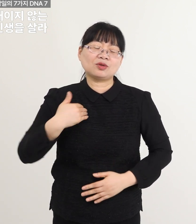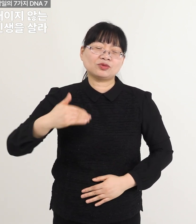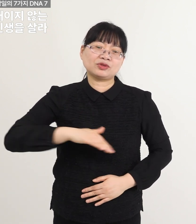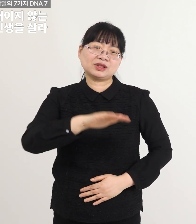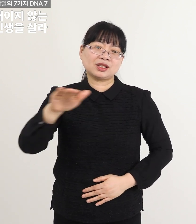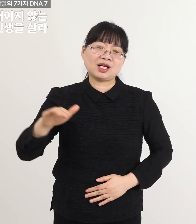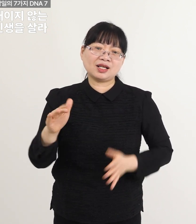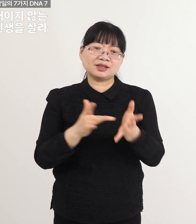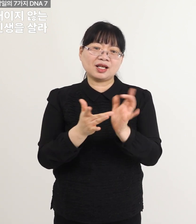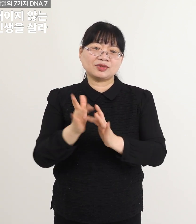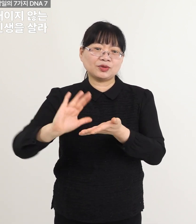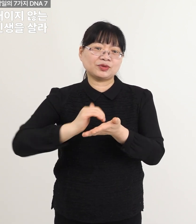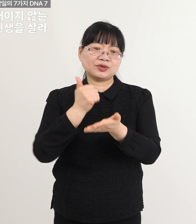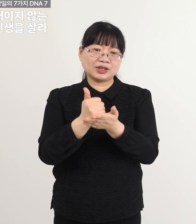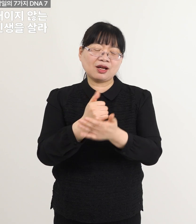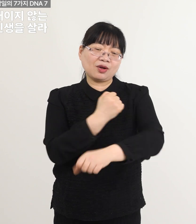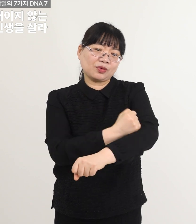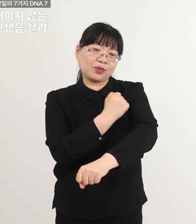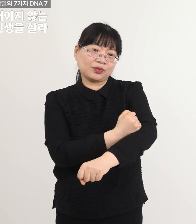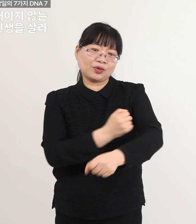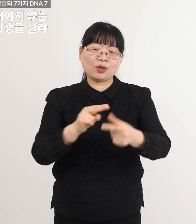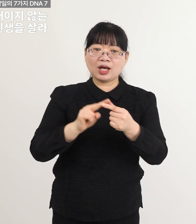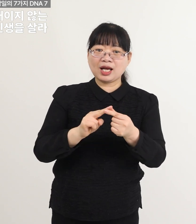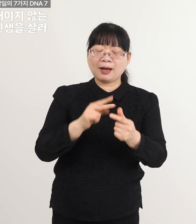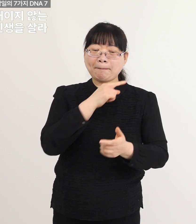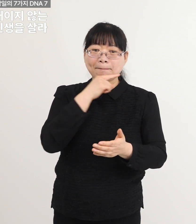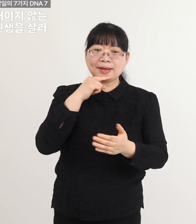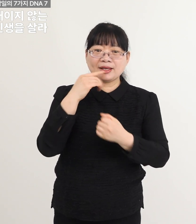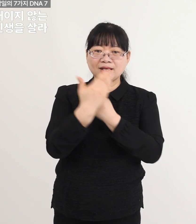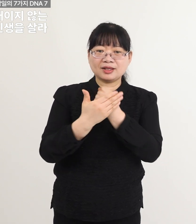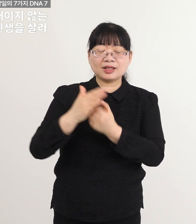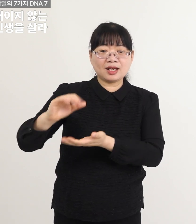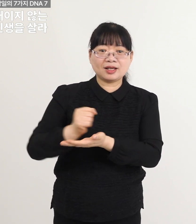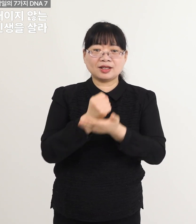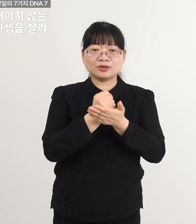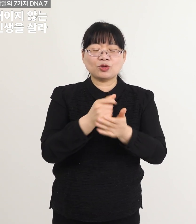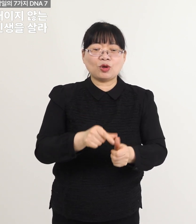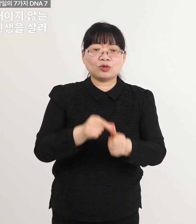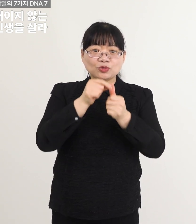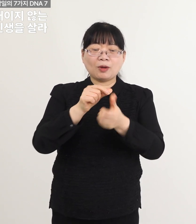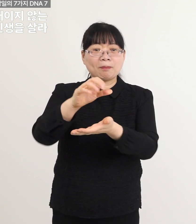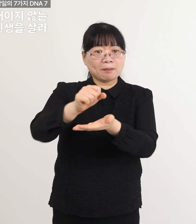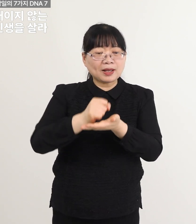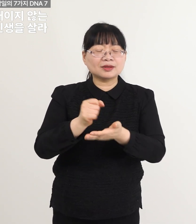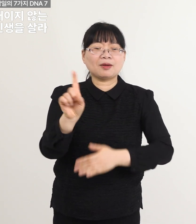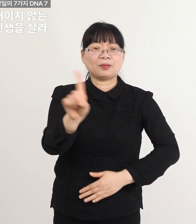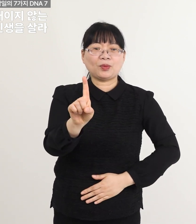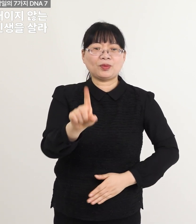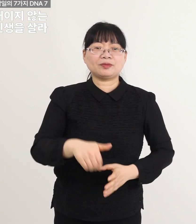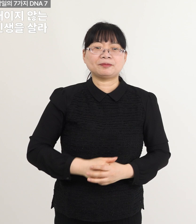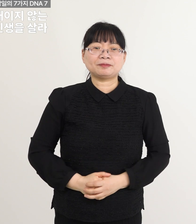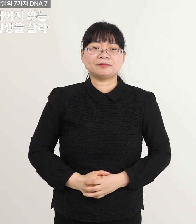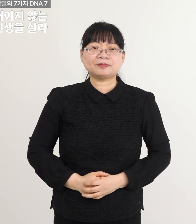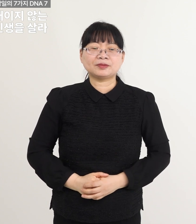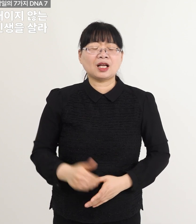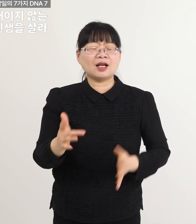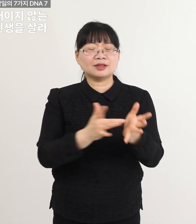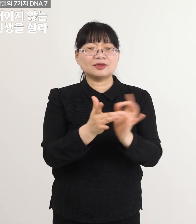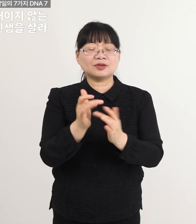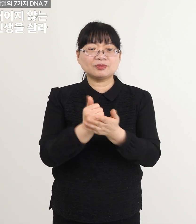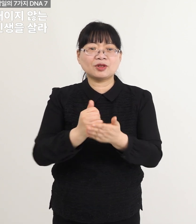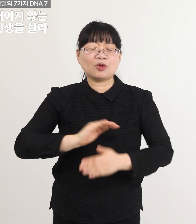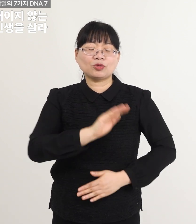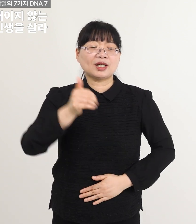우리가 예수 그리스도의 공로와 그 피의 은혜로 구원받은 것만 해도, 예수님이